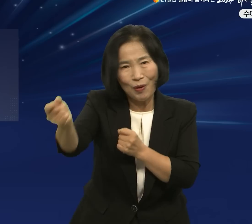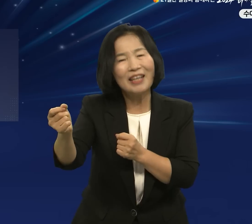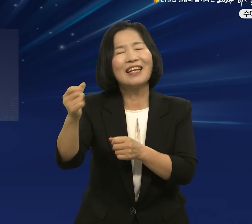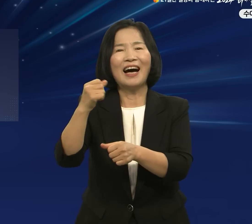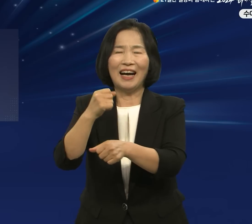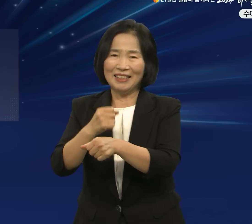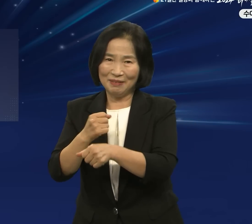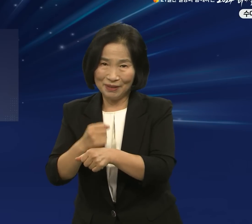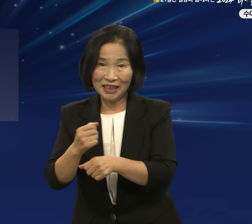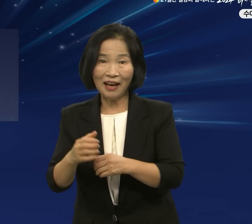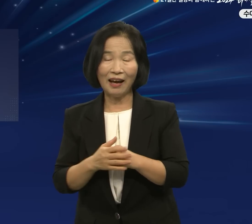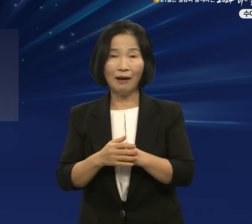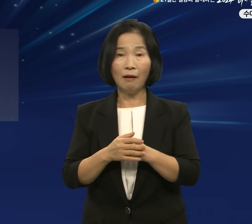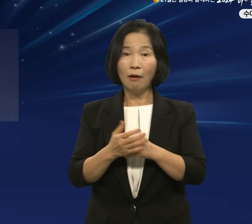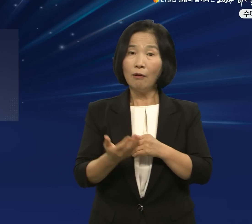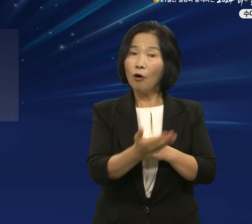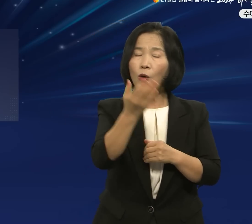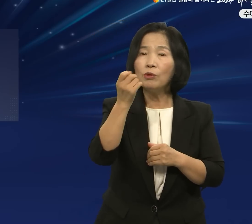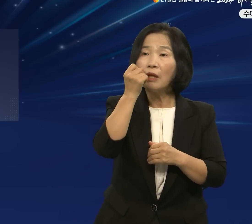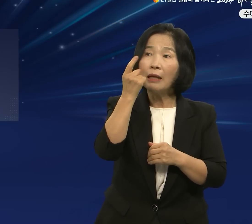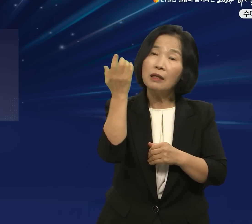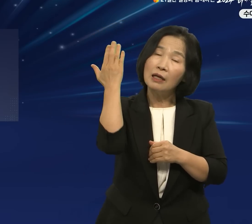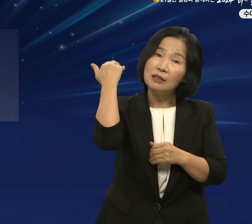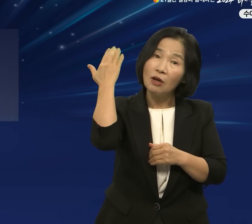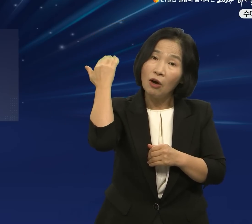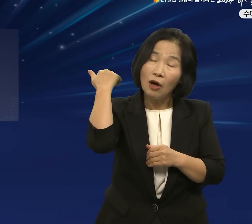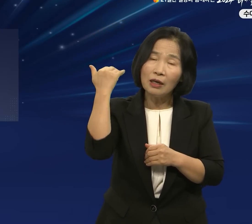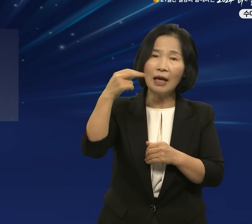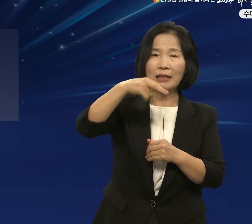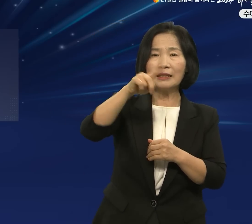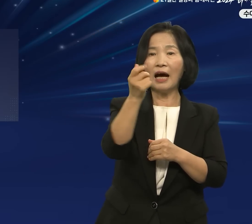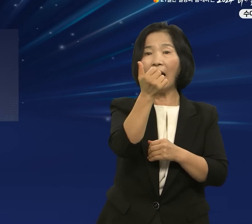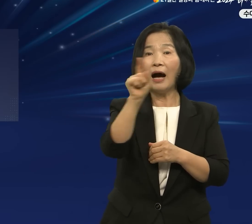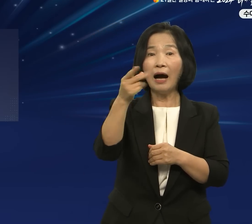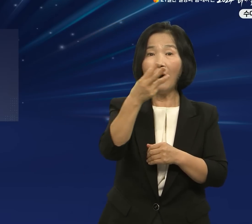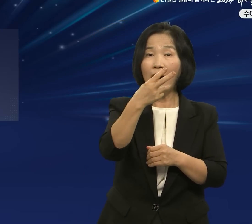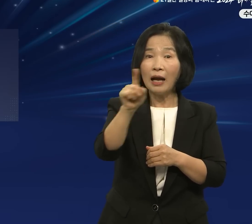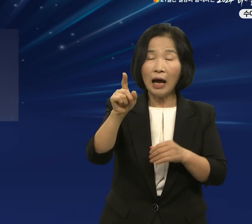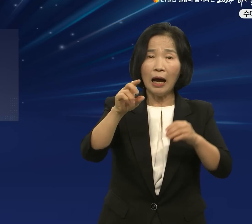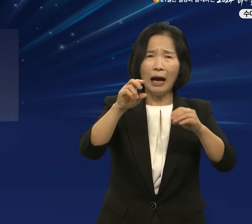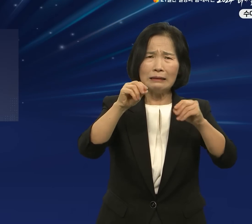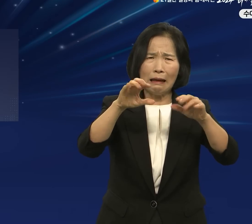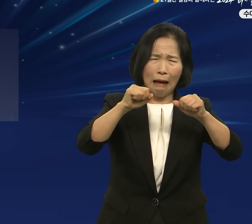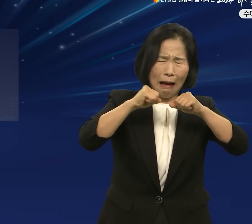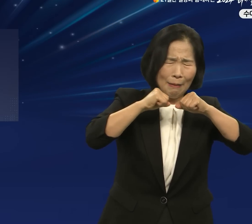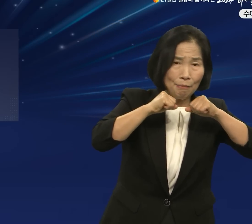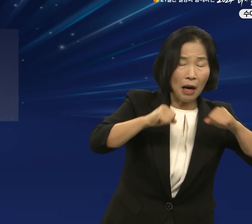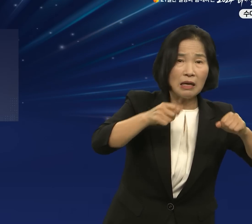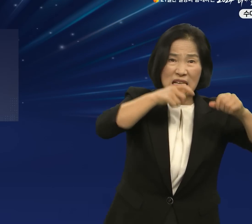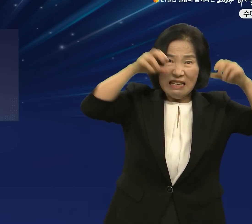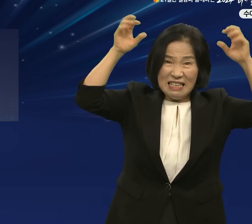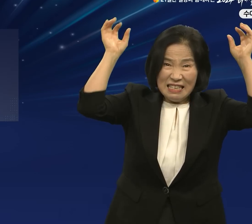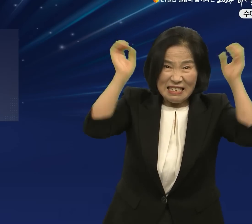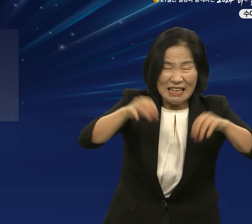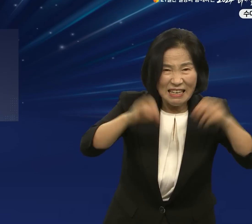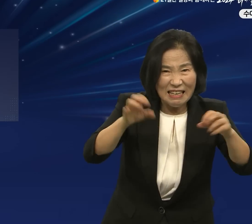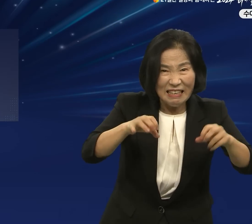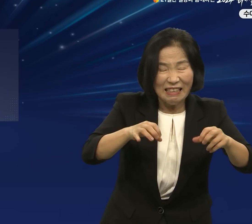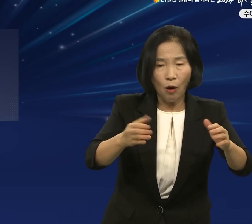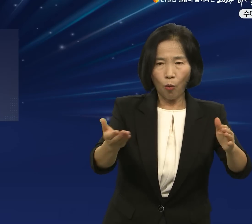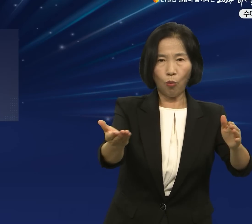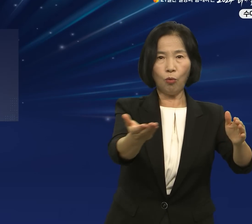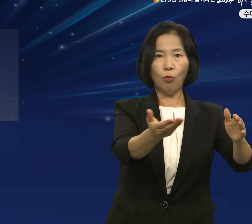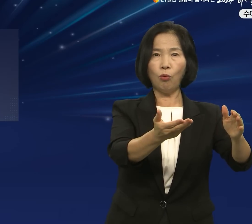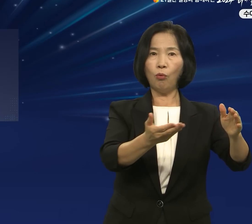전 세계에서 가장 건조한 사하라 사막에 50년 만에 폭우가 내려서 홍수가 나고 호수가